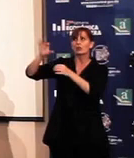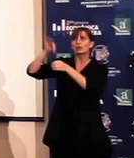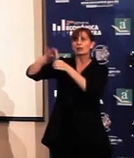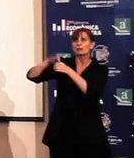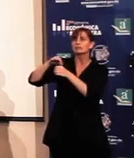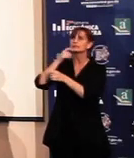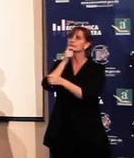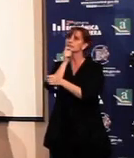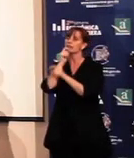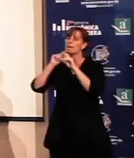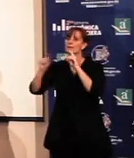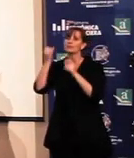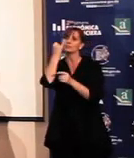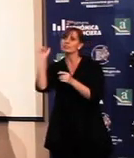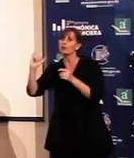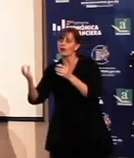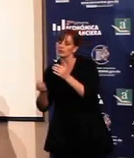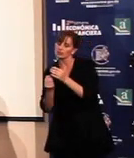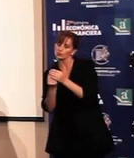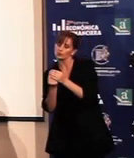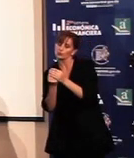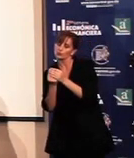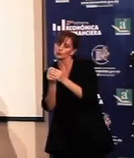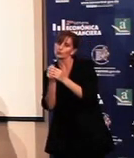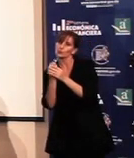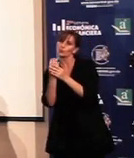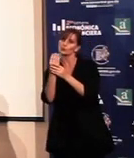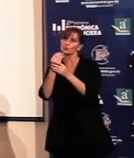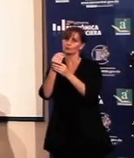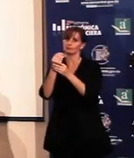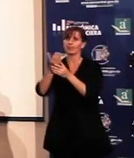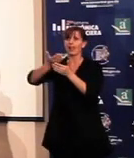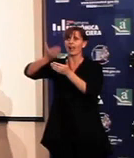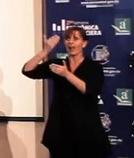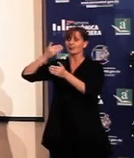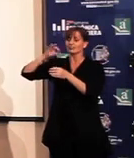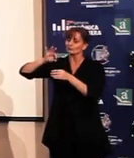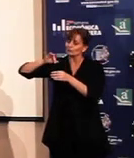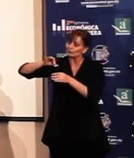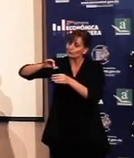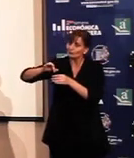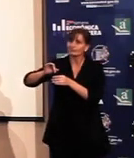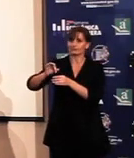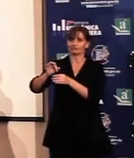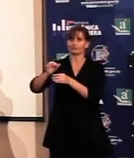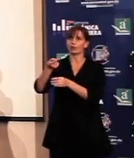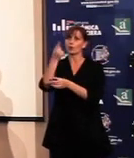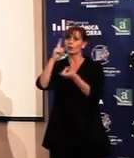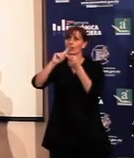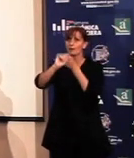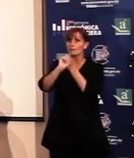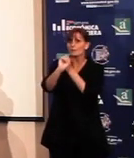semilla que que sembró una amiga y aliada de nuestra institución la Asociación